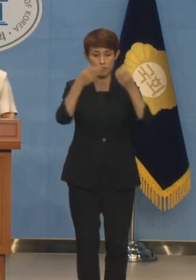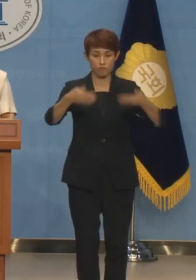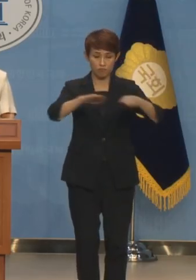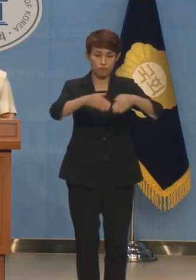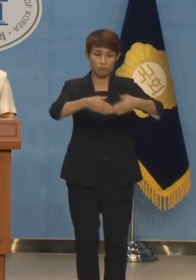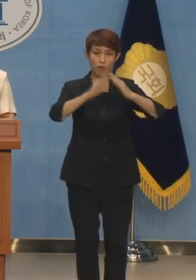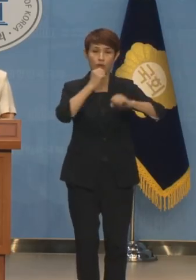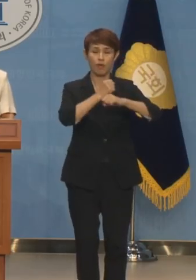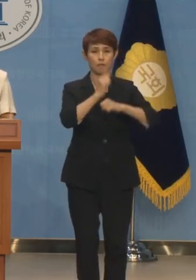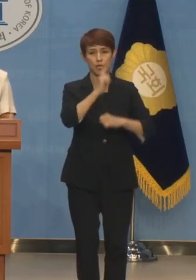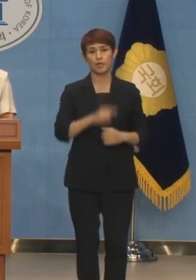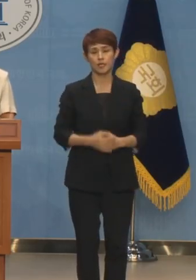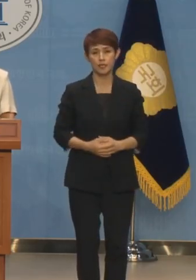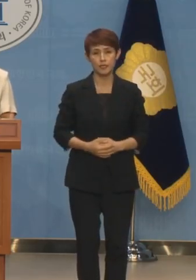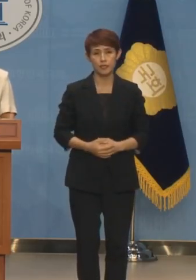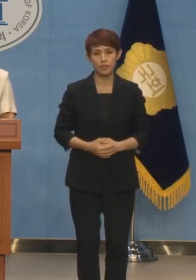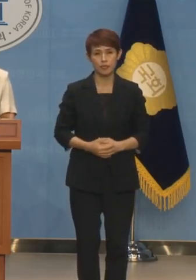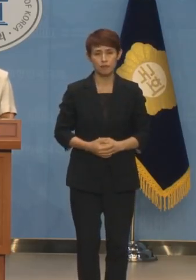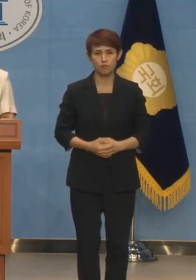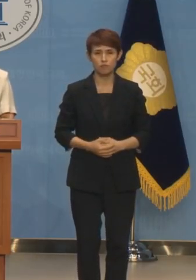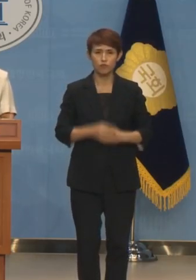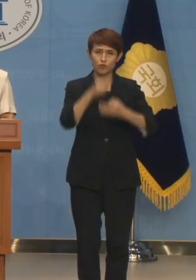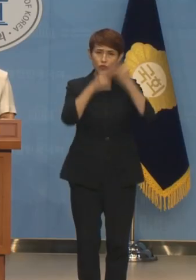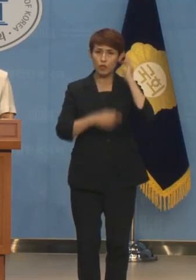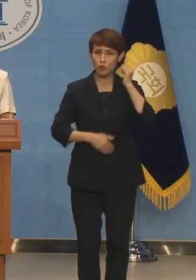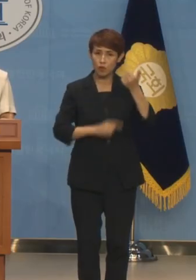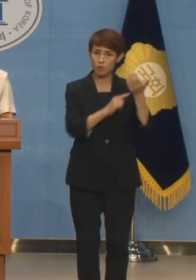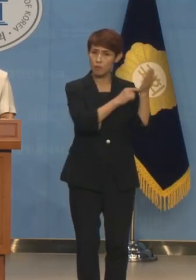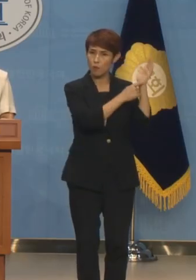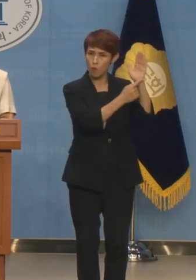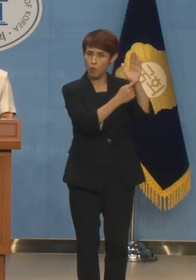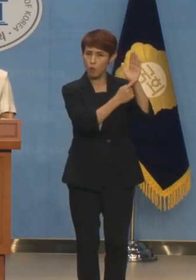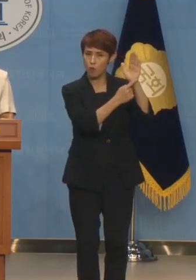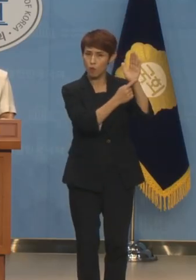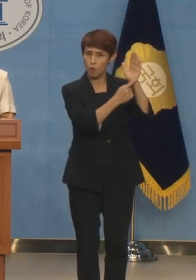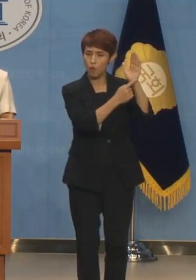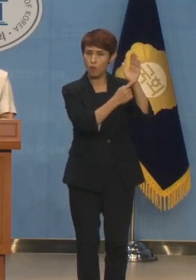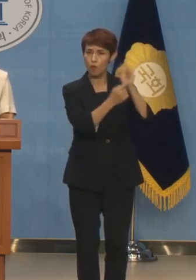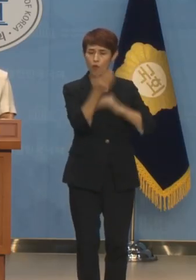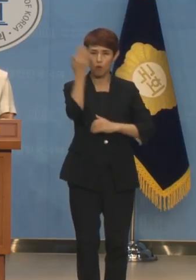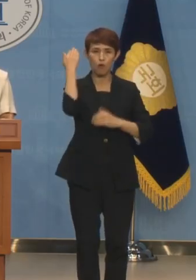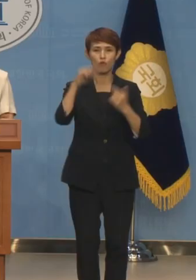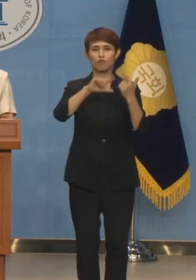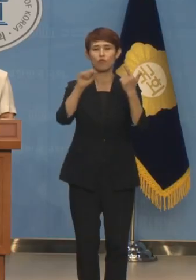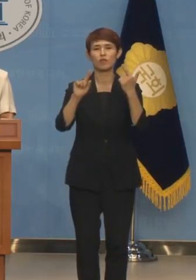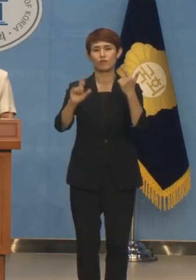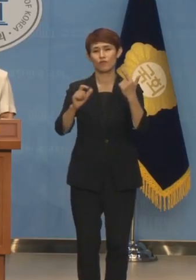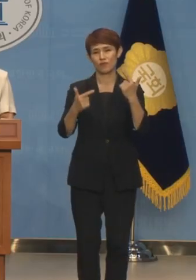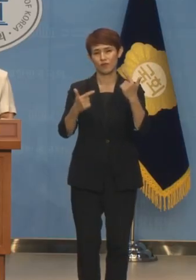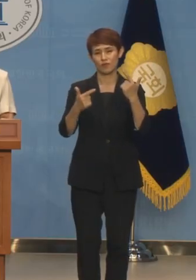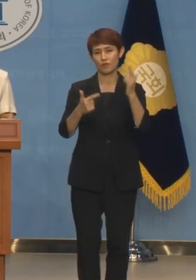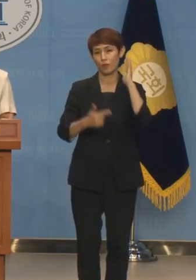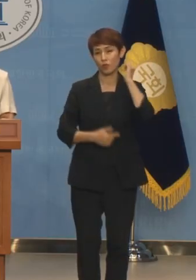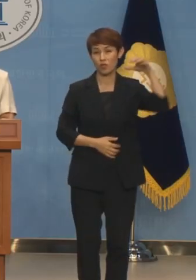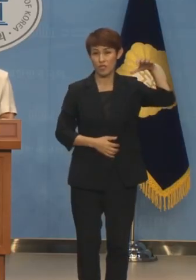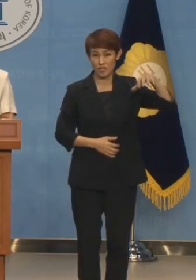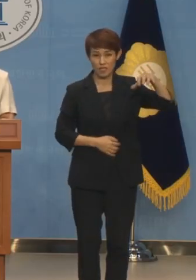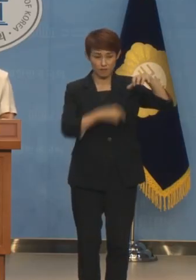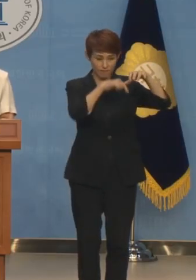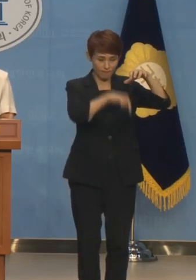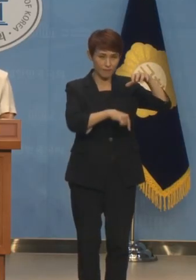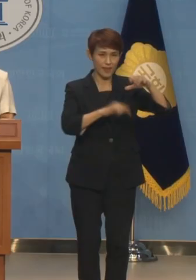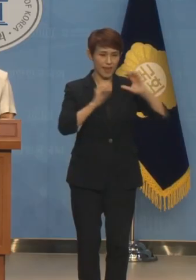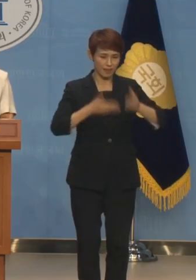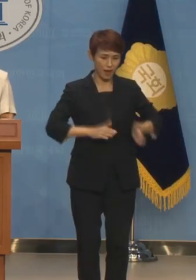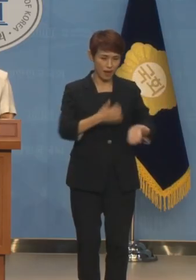신설하겠다고 밝혔습니다. 윤 대통령의 어제 발표가 혹시 지난 6월 16일 대통령실 직속